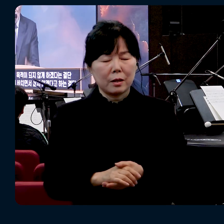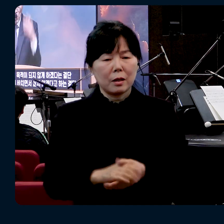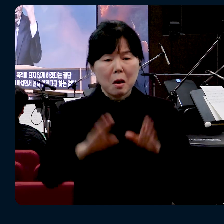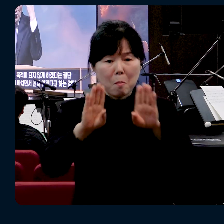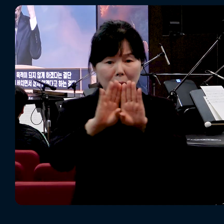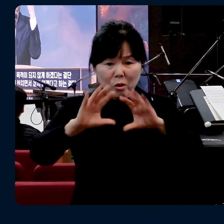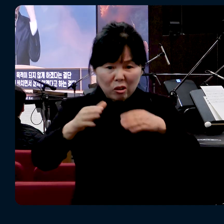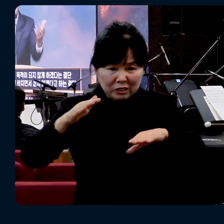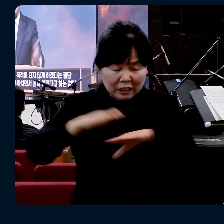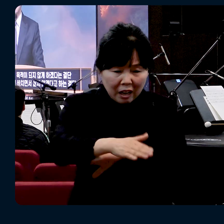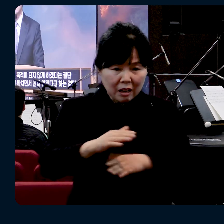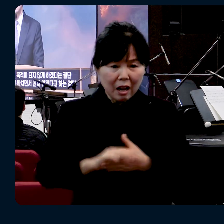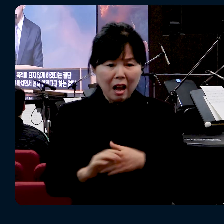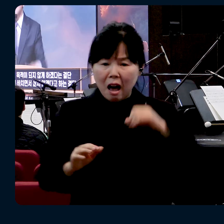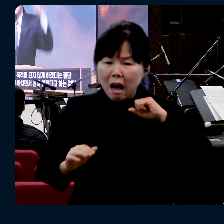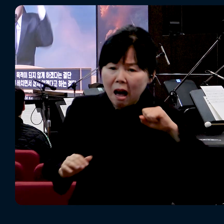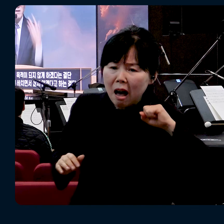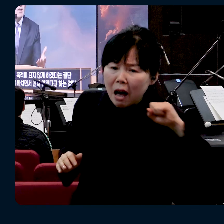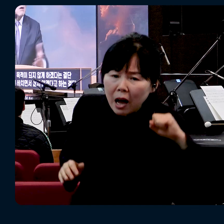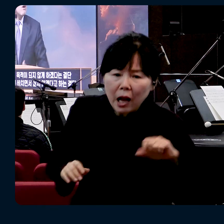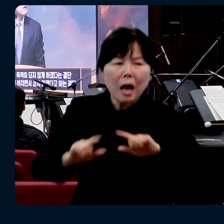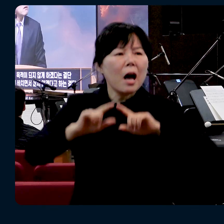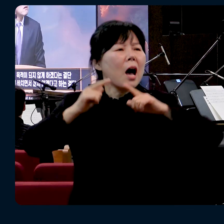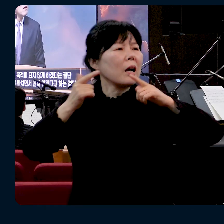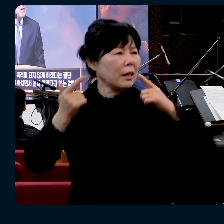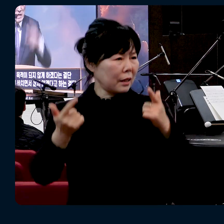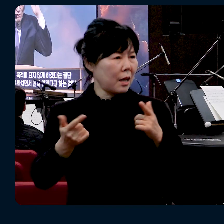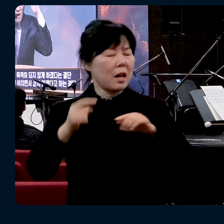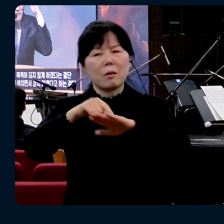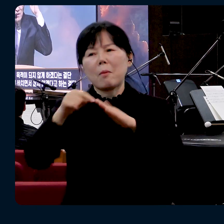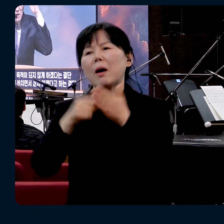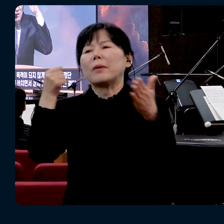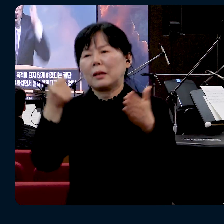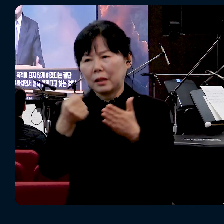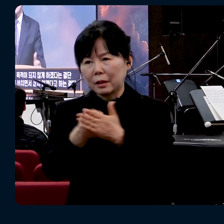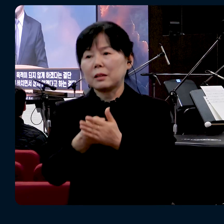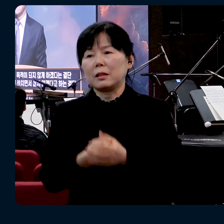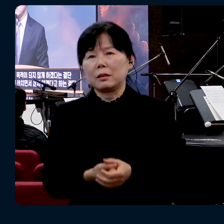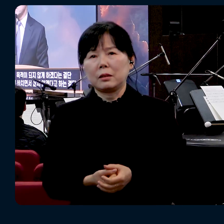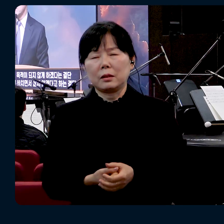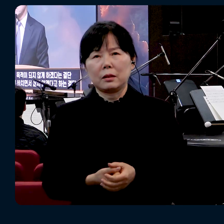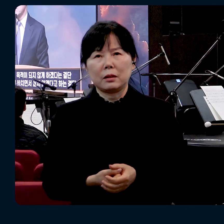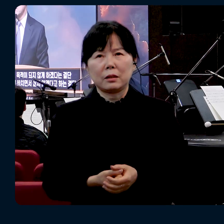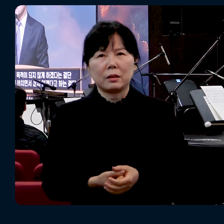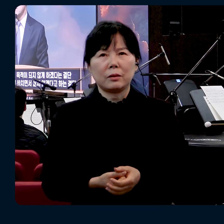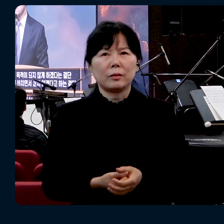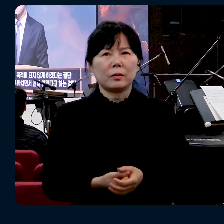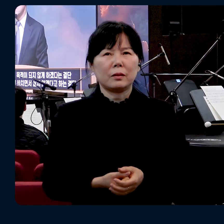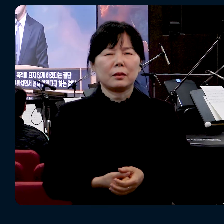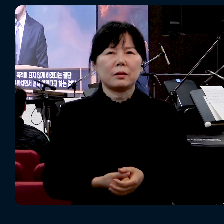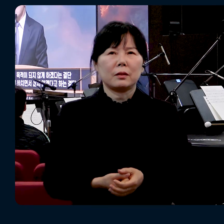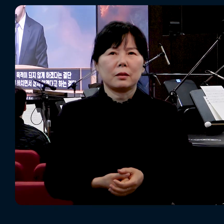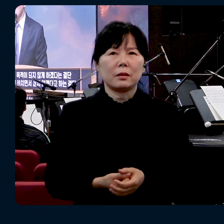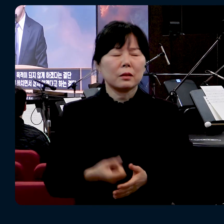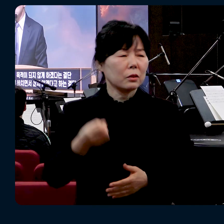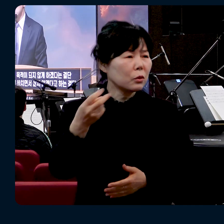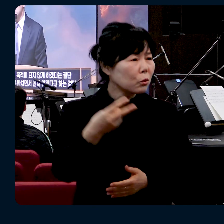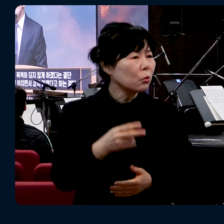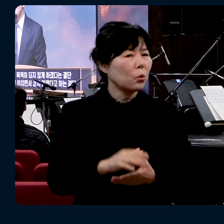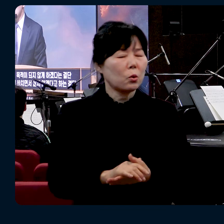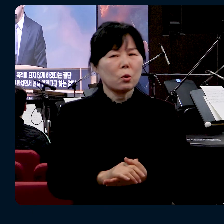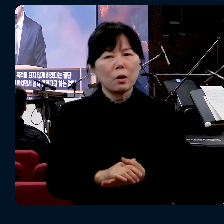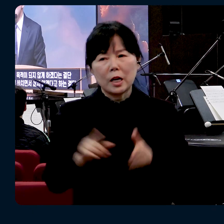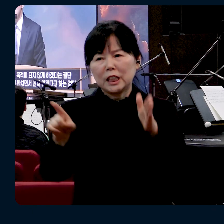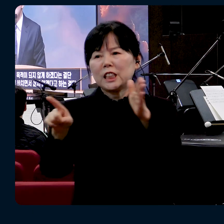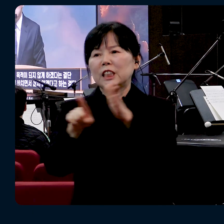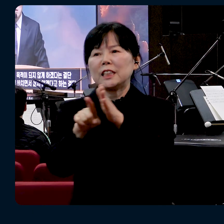온통 그런 세속적인 것에 바치면서 살지 않겠다고 하는 그러한 결단이고, 이건 정말